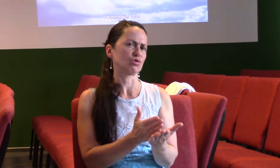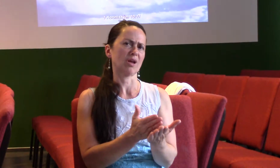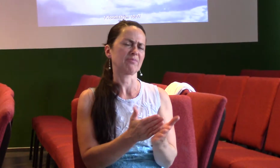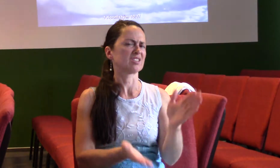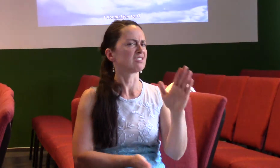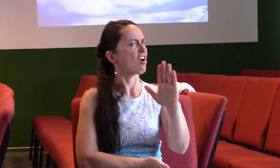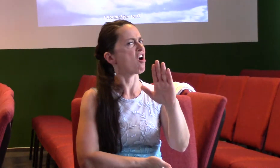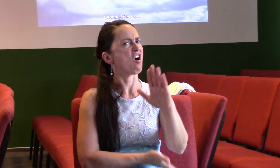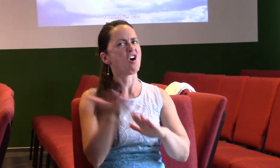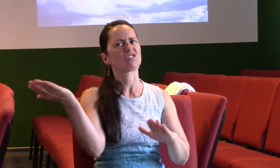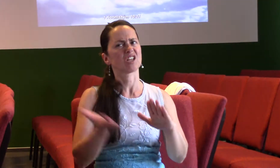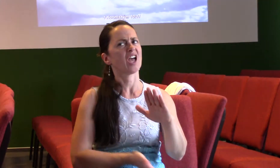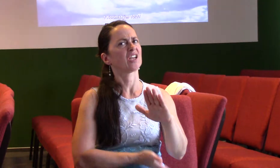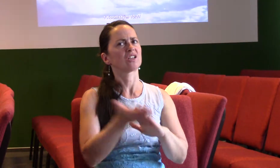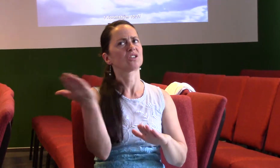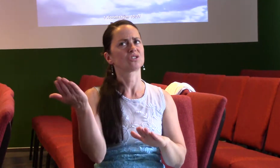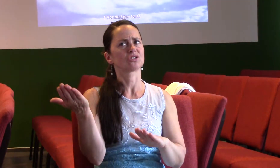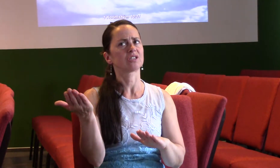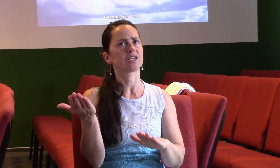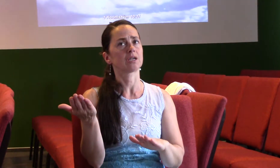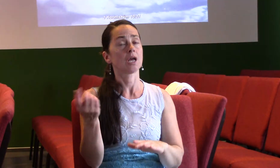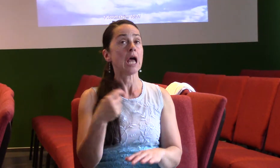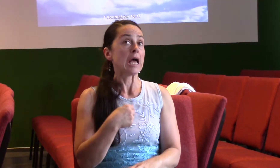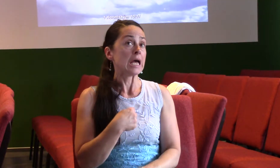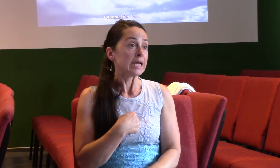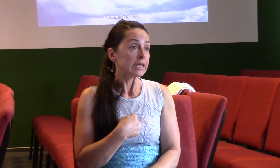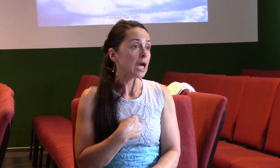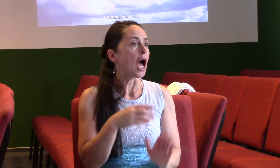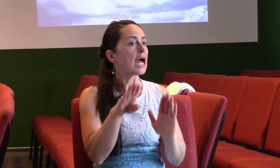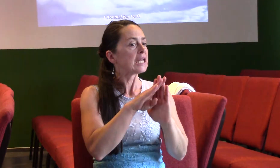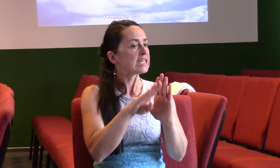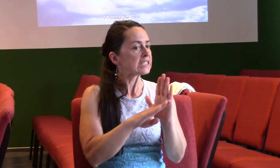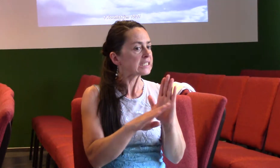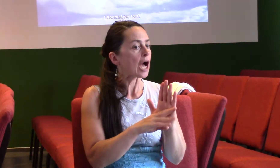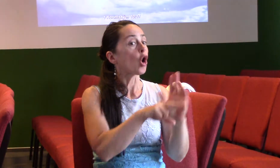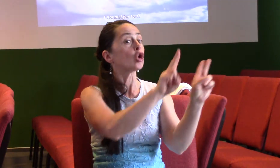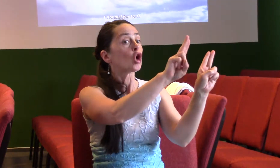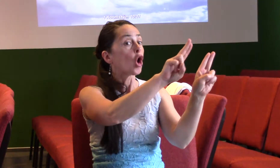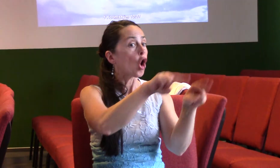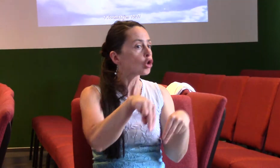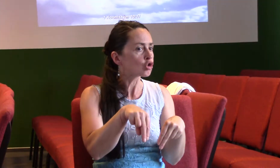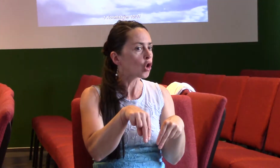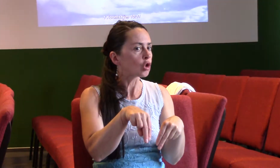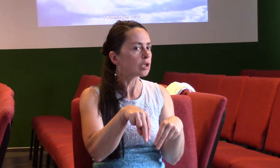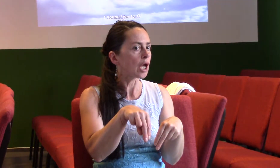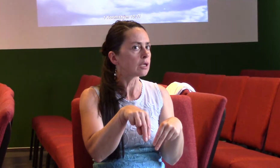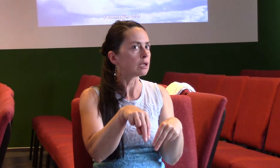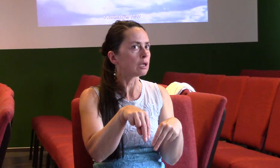jsem tady o tomhle tom zákonu očkodnění, o tom principu očkodnění. Ale teď to vím.